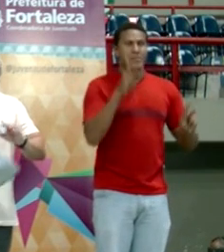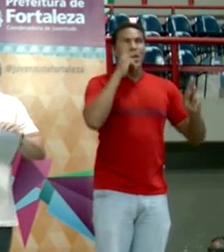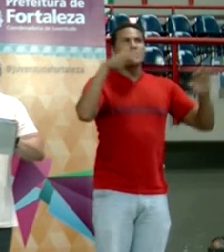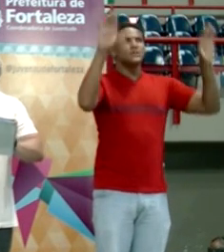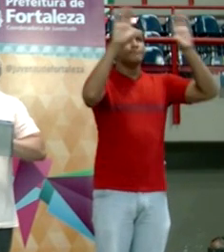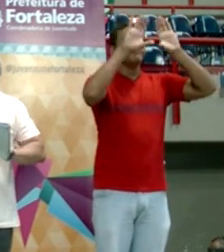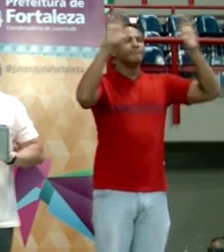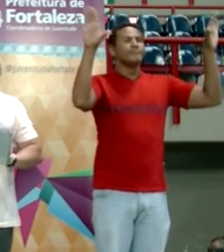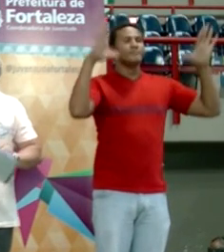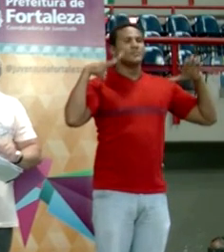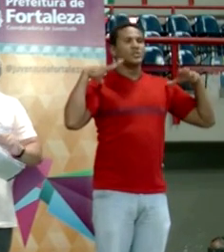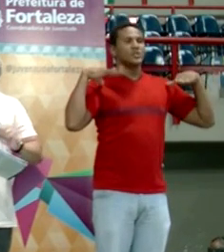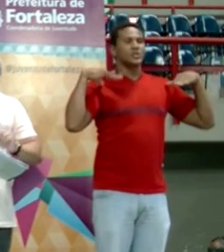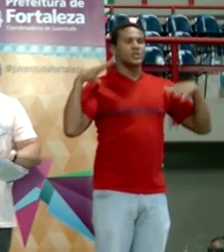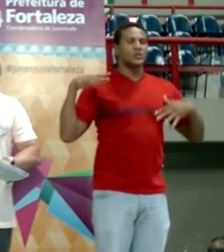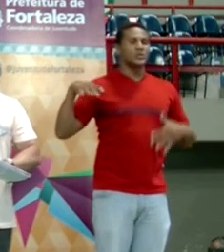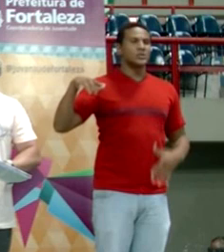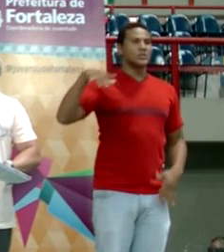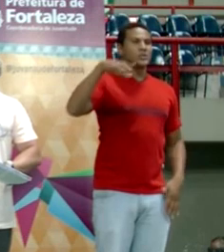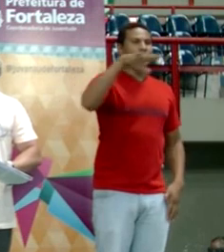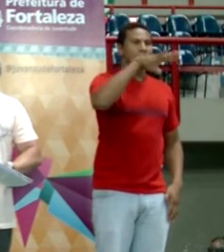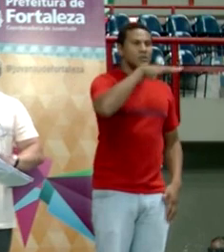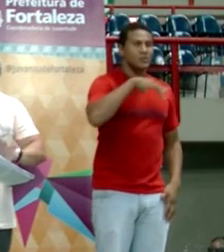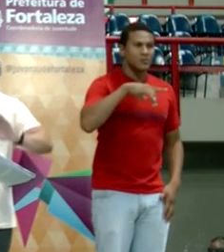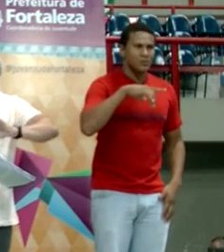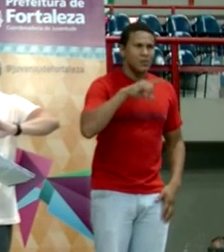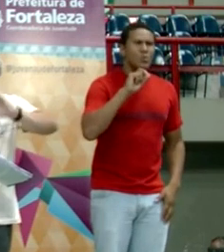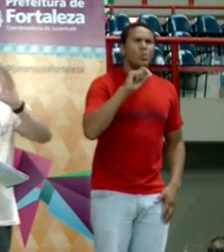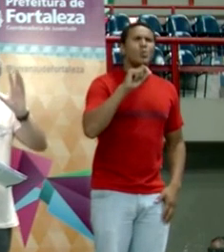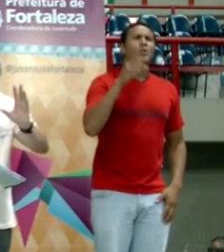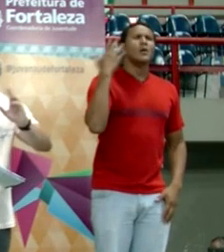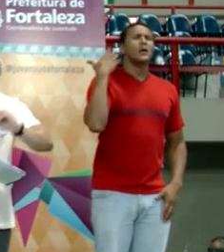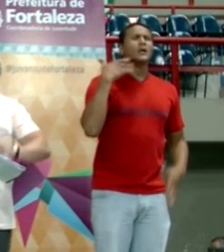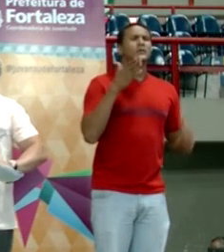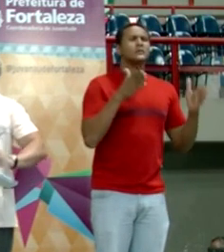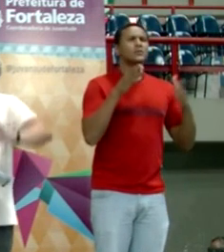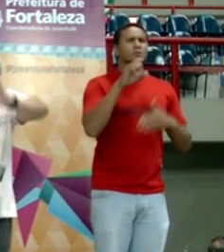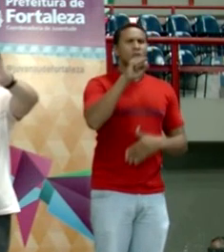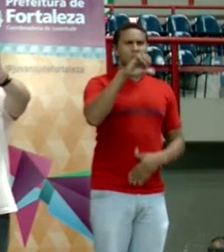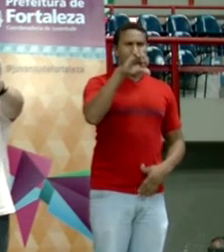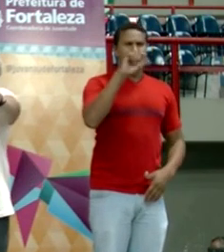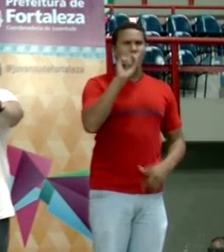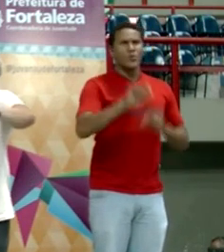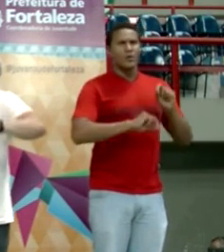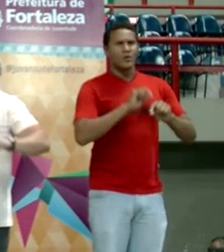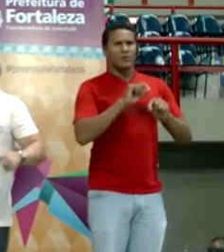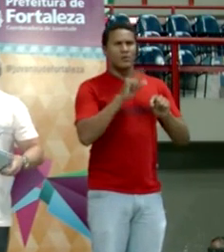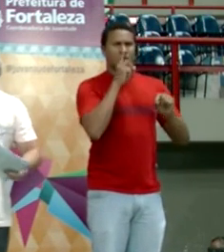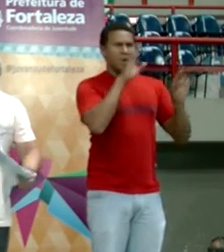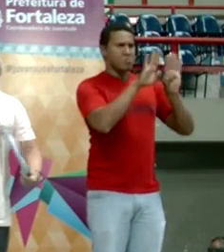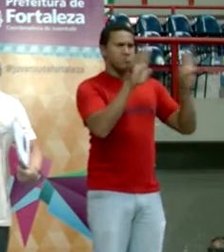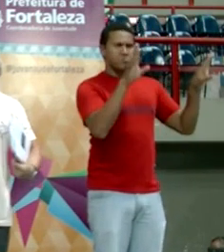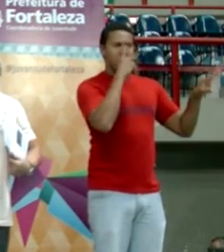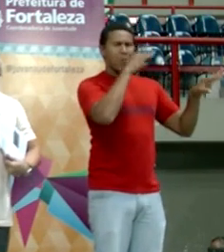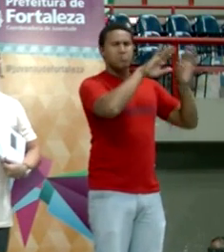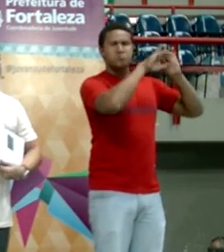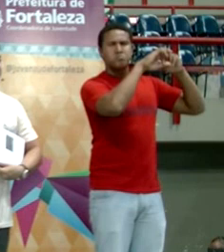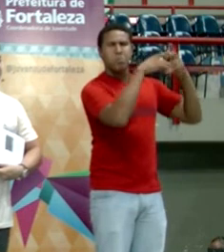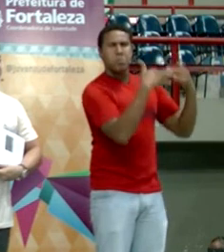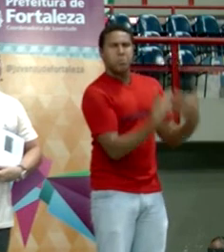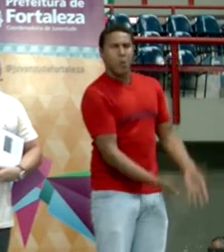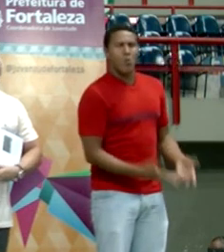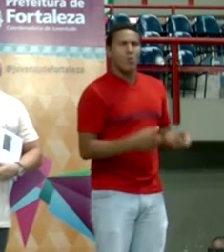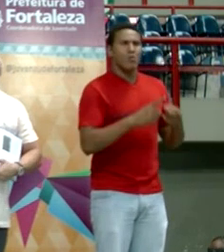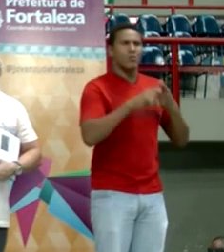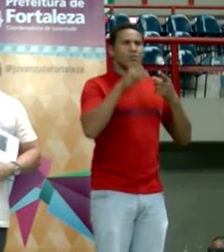Celestial. Jovem, em 89, o que é que estava acontecendo no mundo? Muro de Berlim caindo, União Soviética